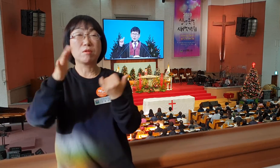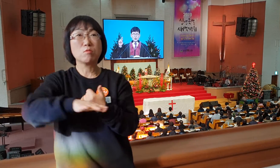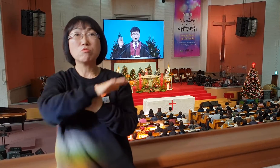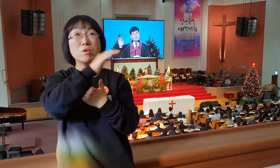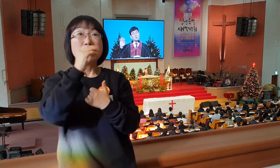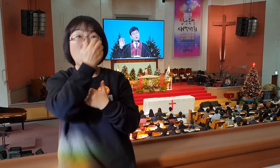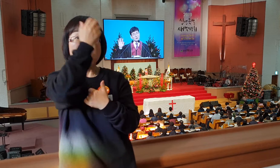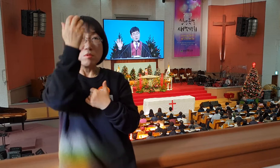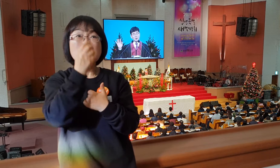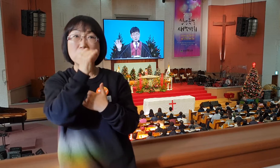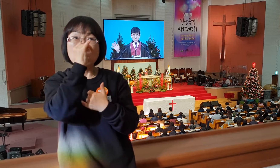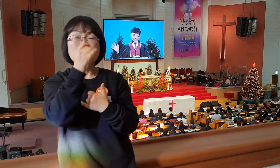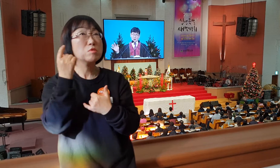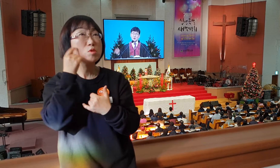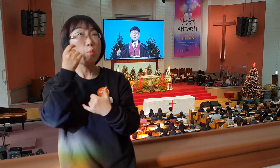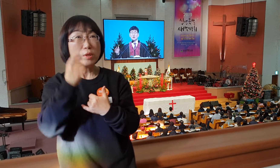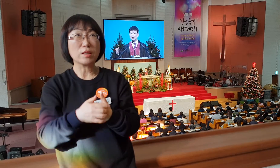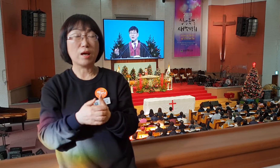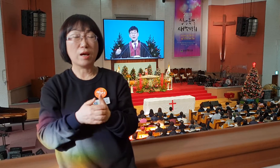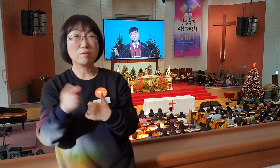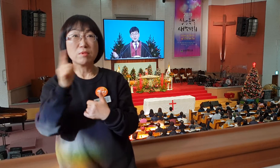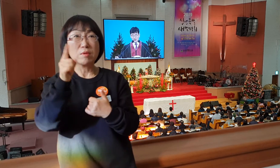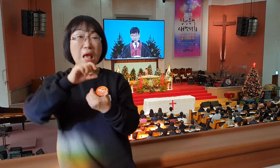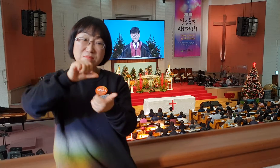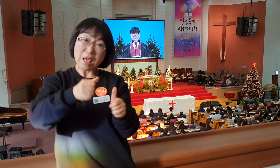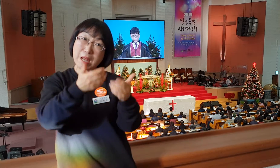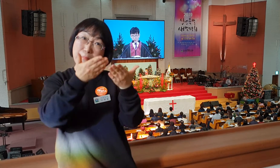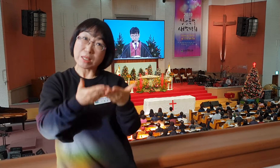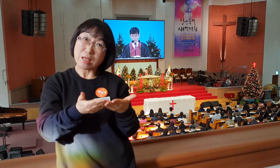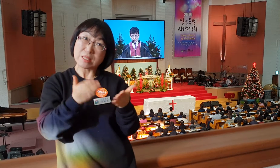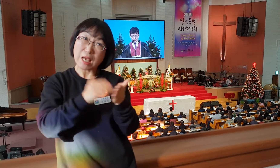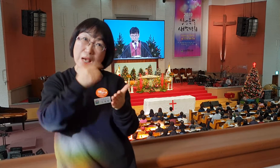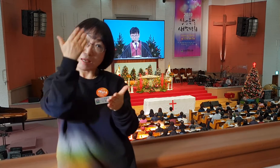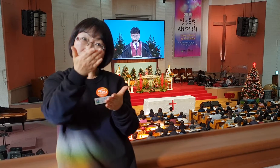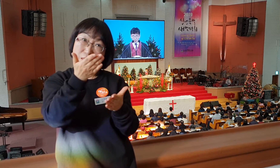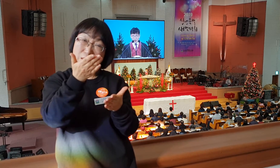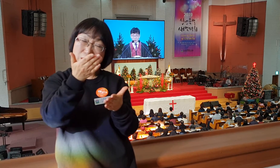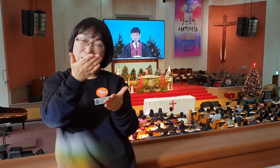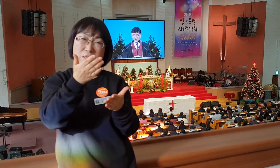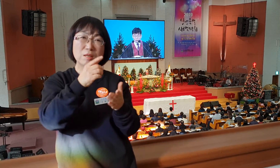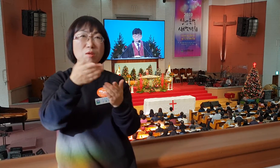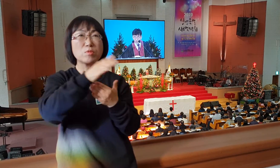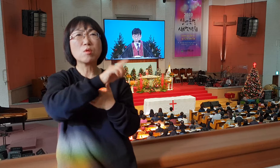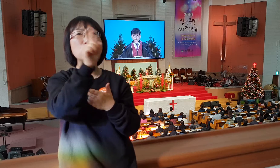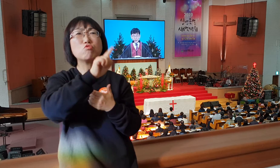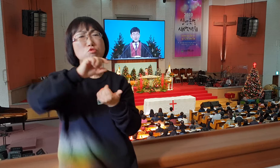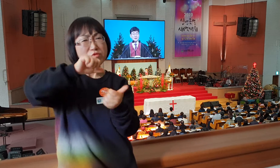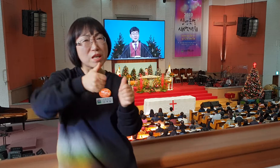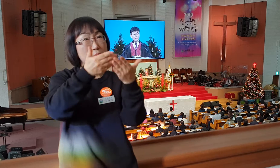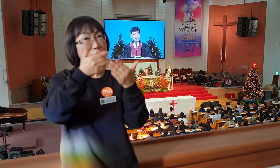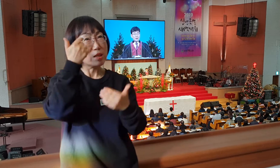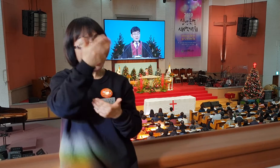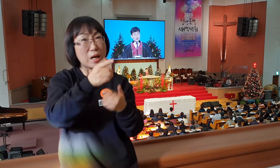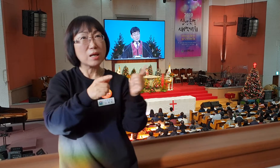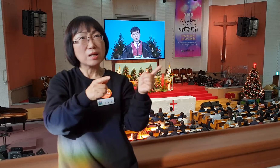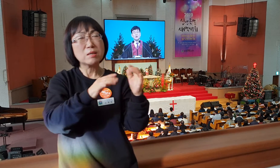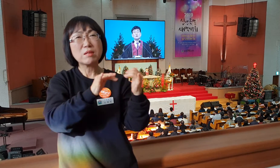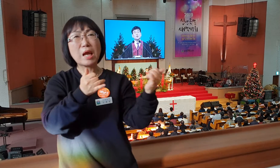우리는 성령이 있음을 못 들었대요. 그럼 너네 세대는 받지 않았냐 묻습니다. 바울이 물어요. 그러면 너희가 무슨 세례를 받았느냐?